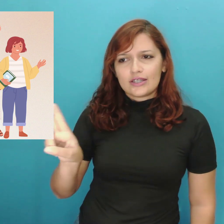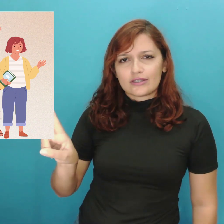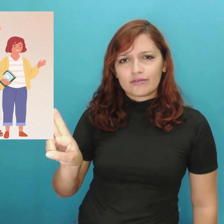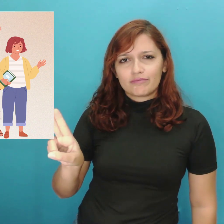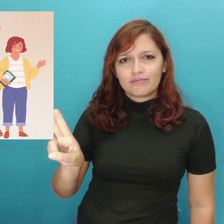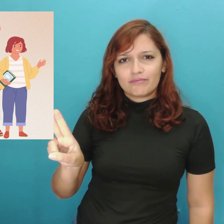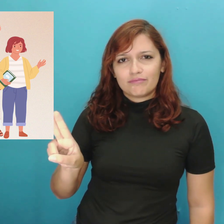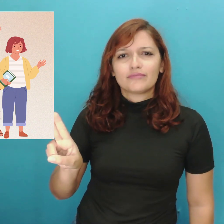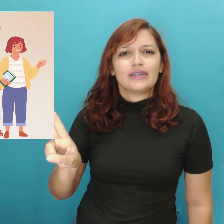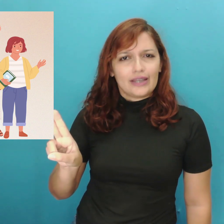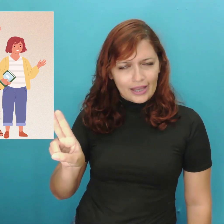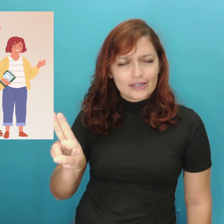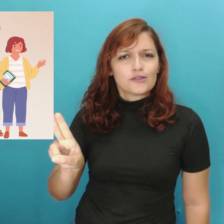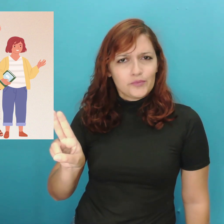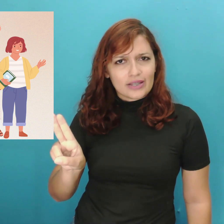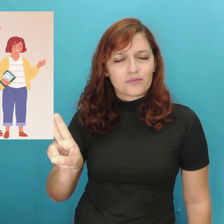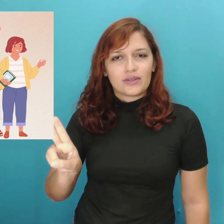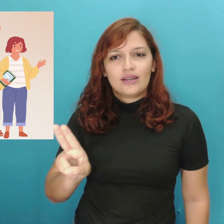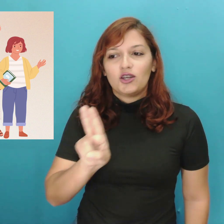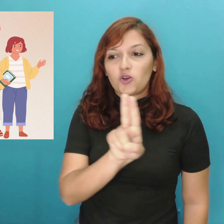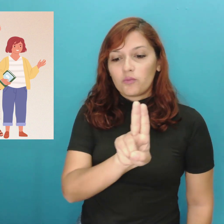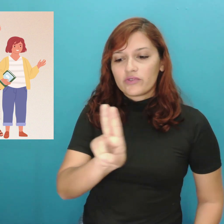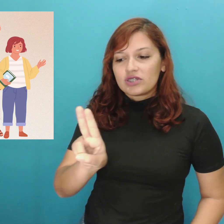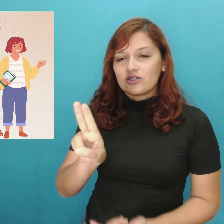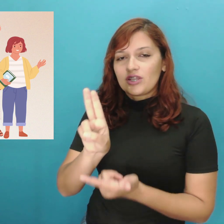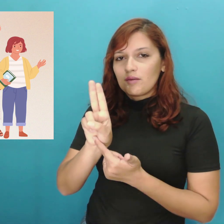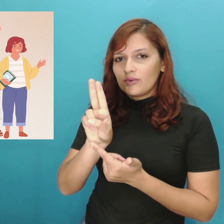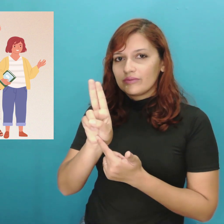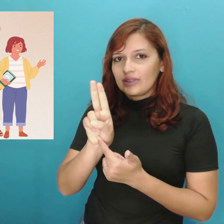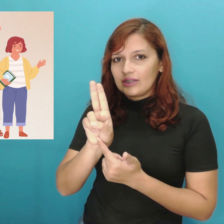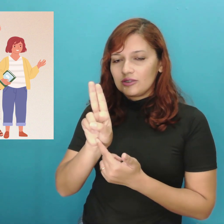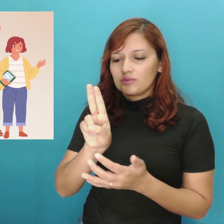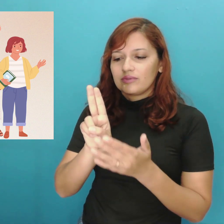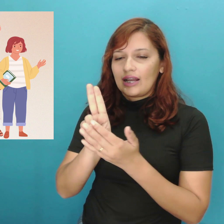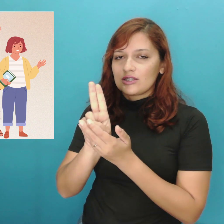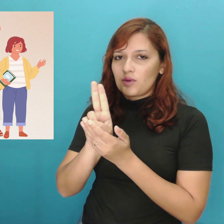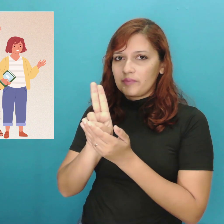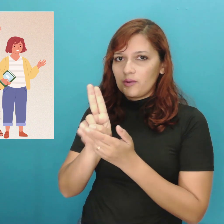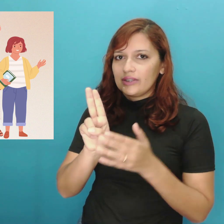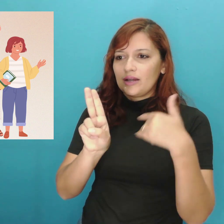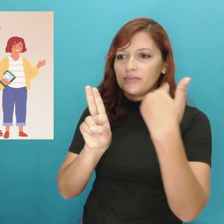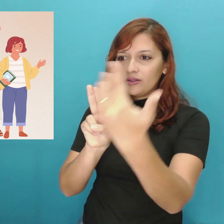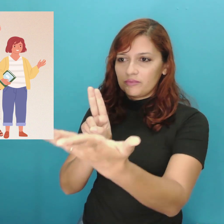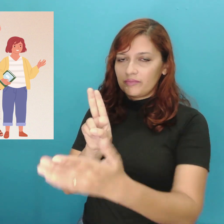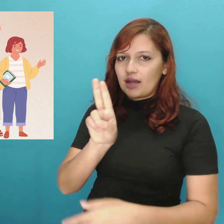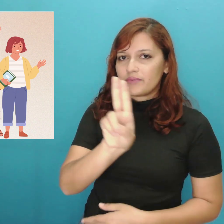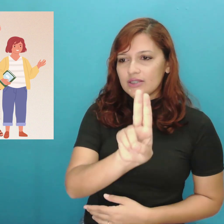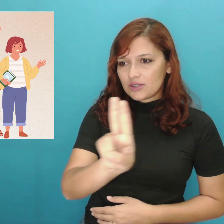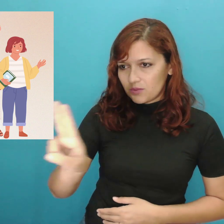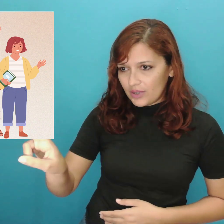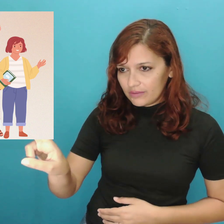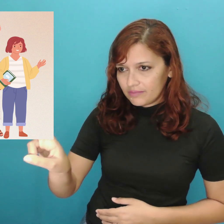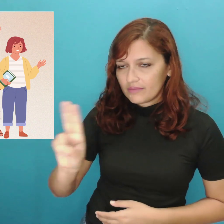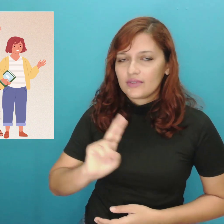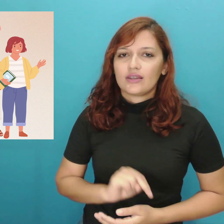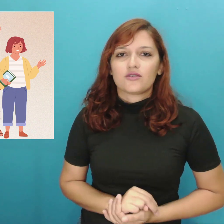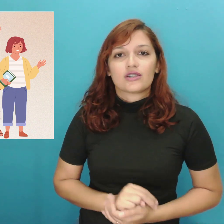isso. E é isso mesmo. Como você está apontando a sua palma da mão para a pessoa, ela